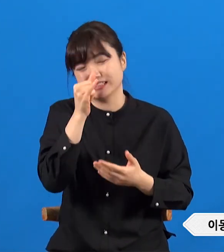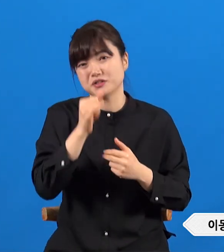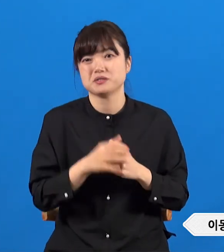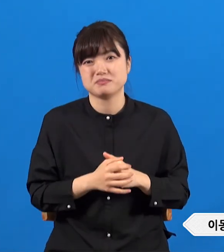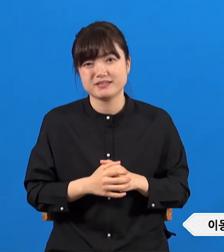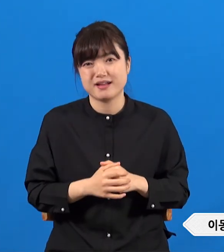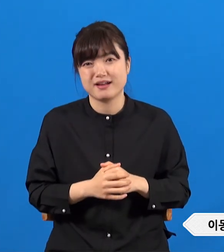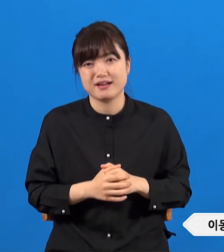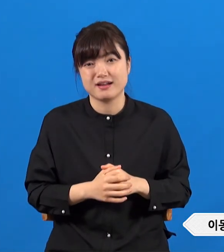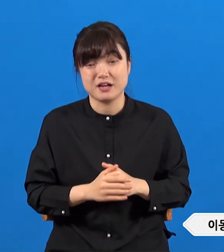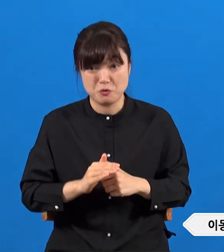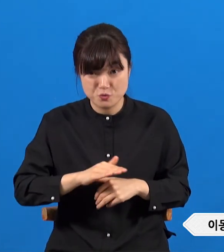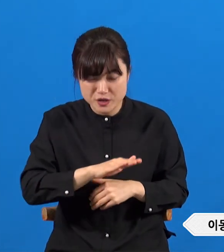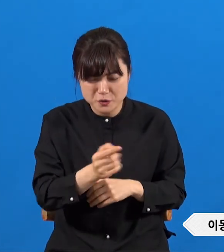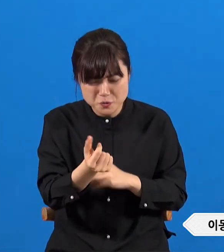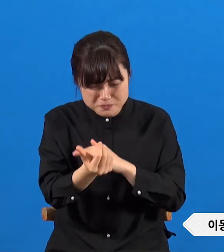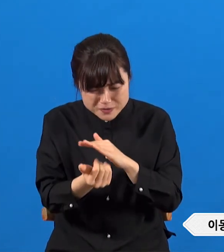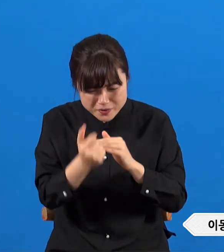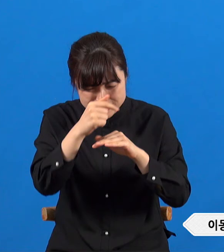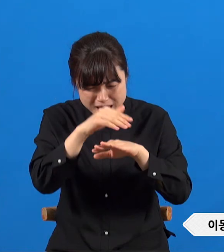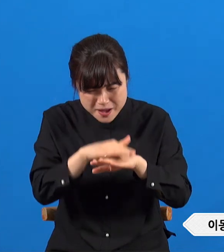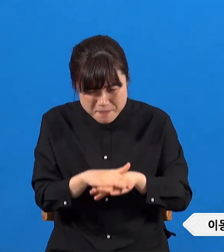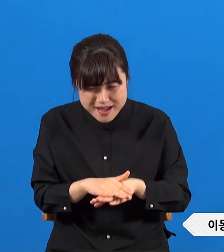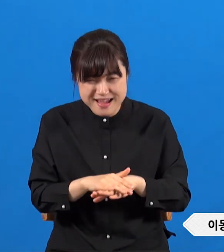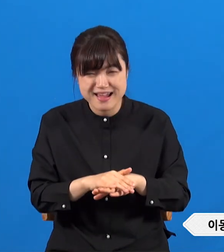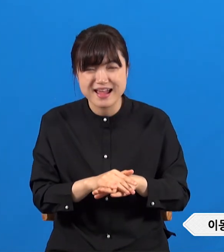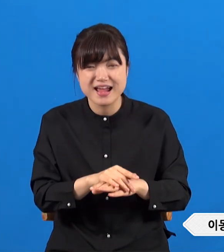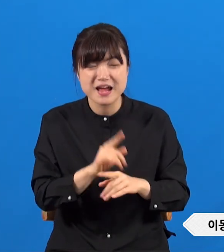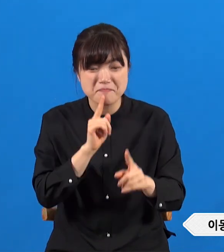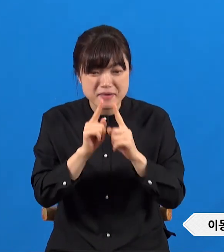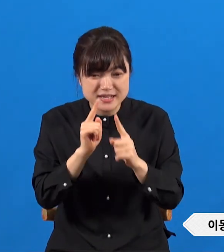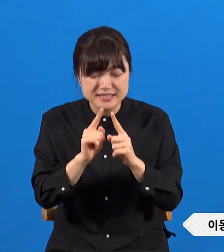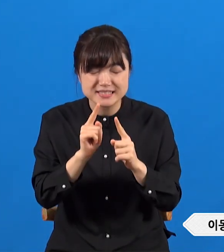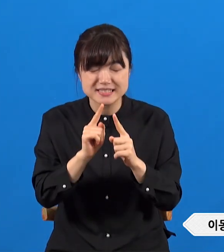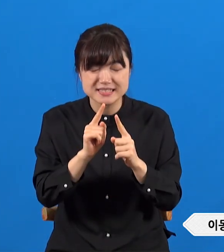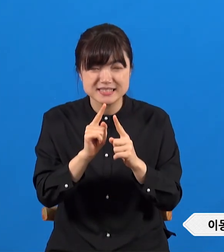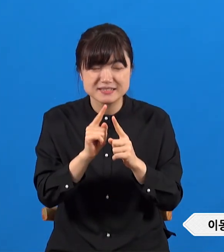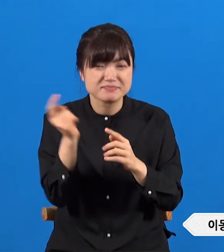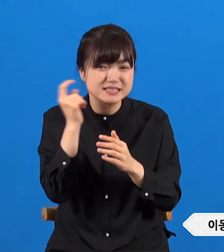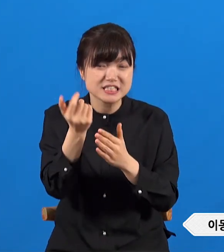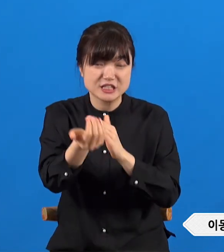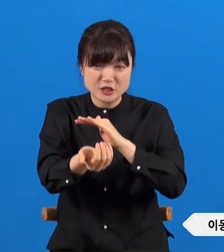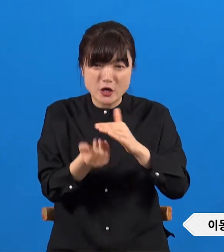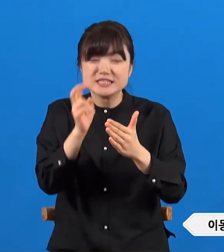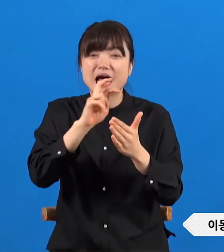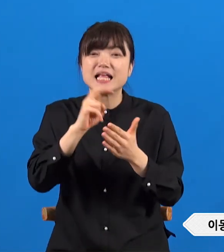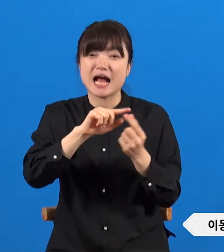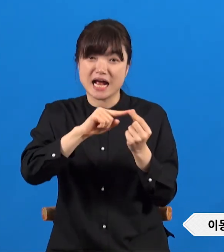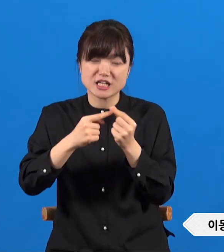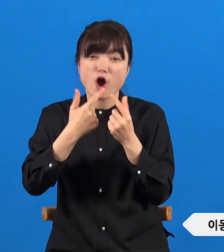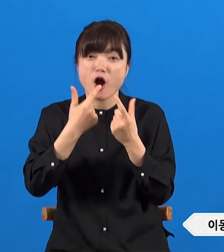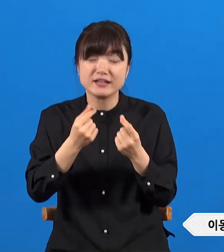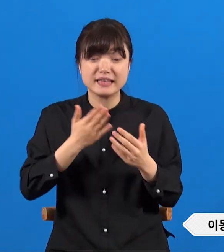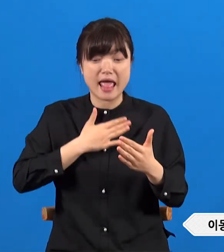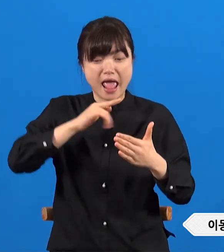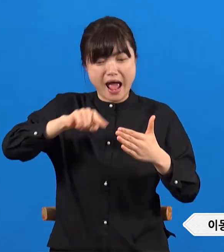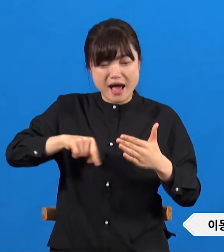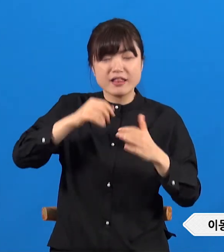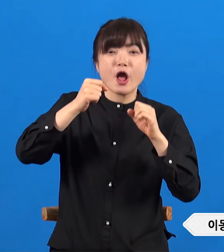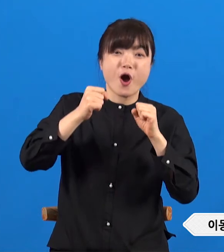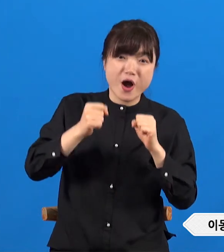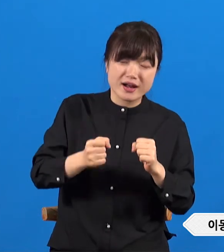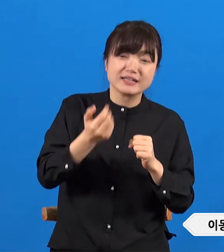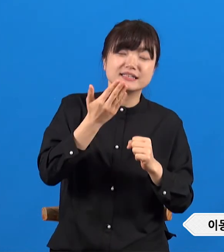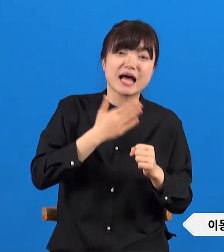들려오십니까? 우리가 조금 전 예배 전 이 말씀 전에 불렀던 찬송의 가사처럼 나의 안에